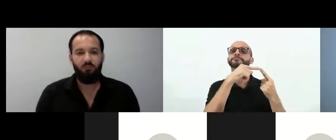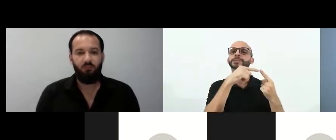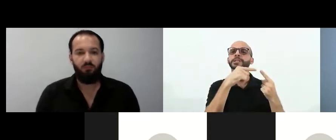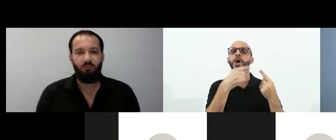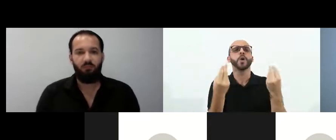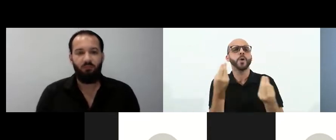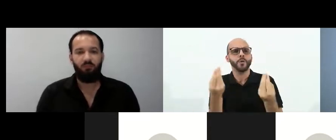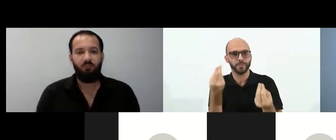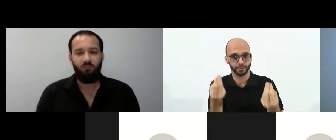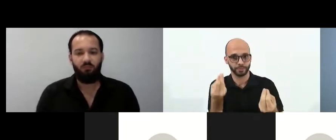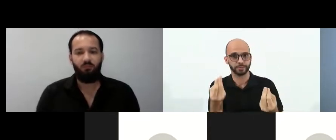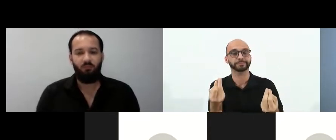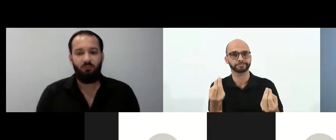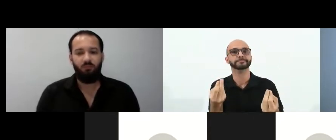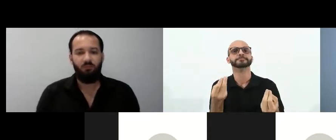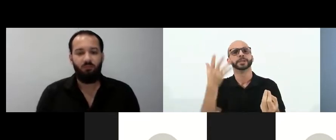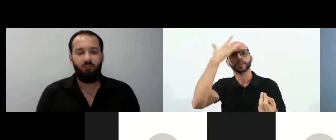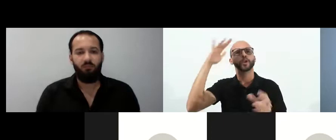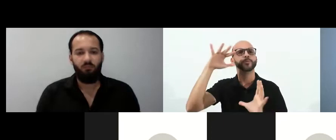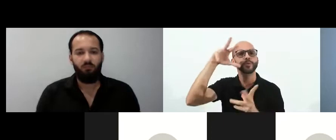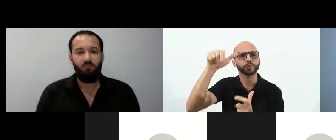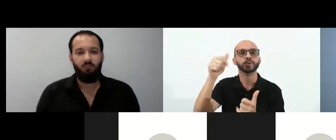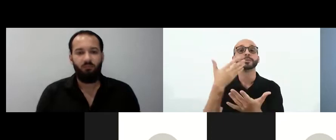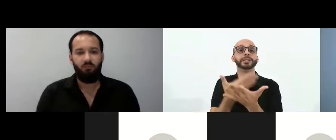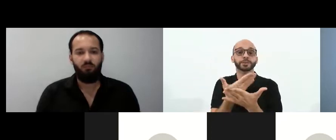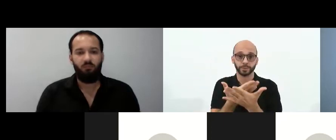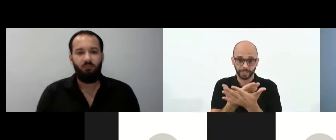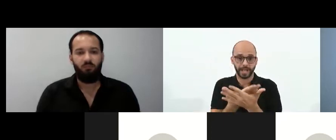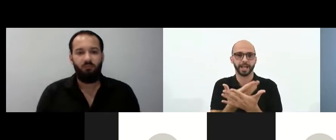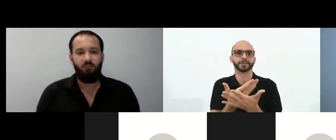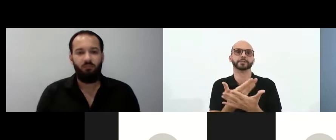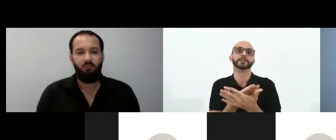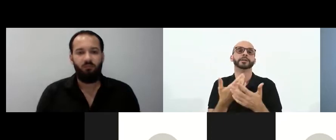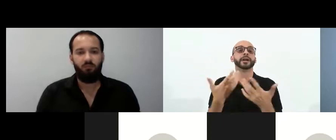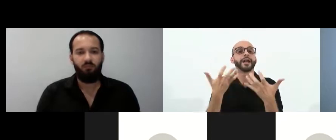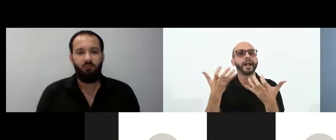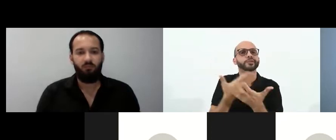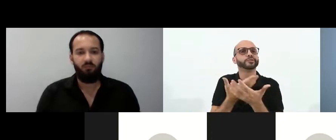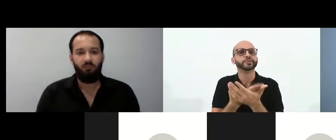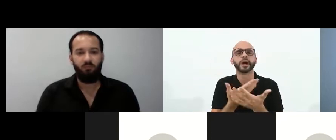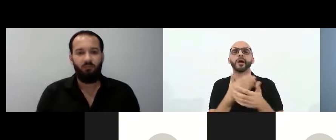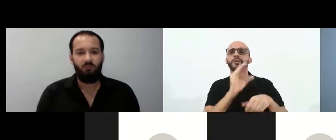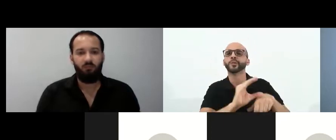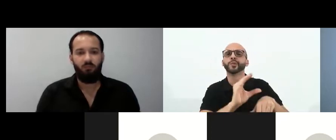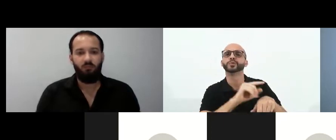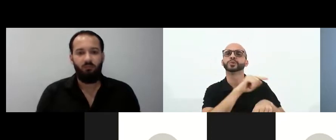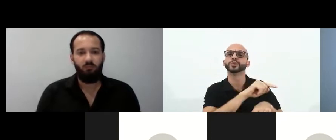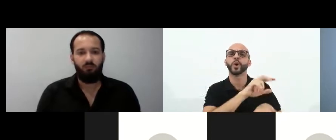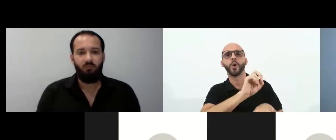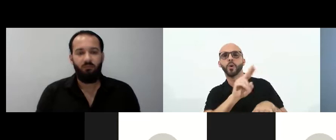processo de educação à distância, como ocorreu? As pessoas, elas estudavam e